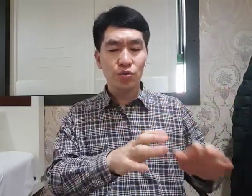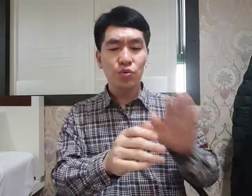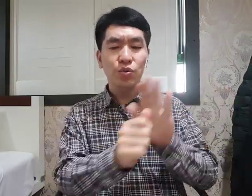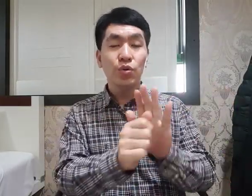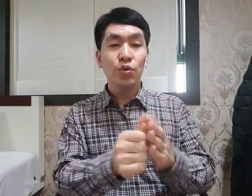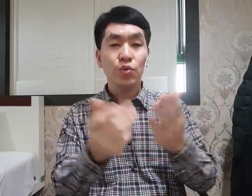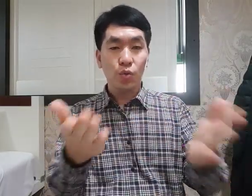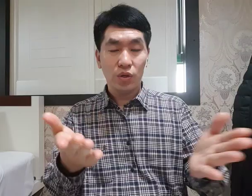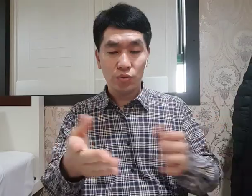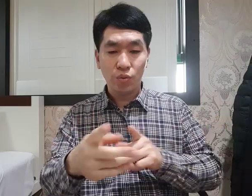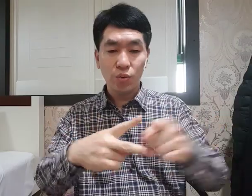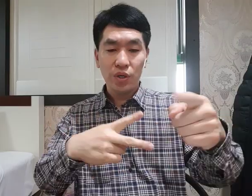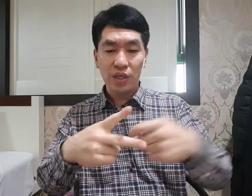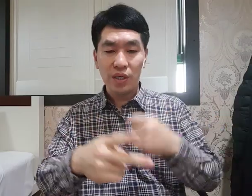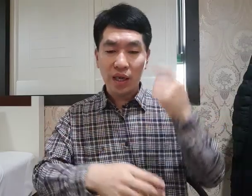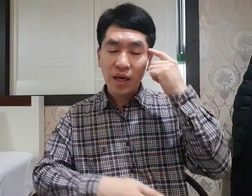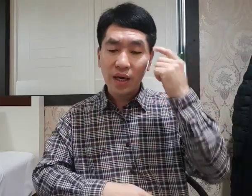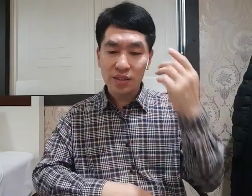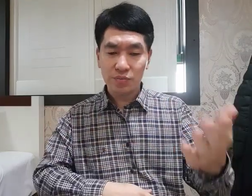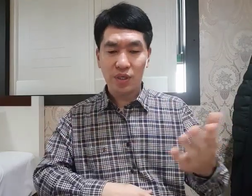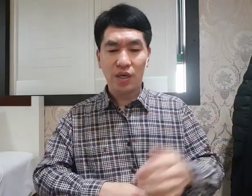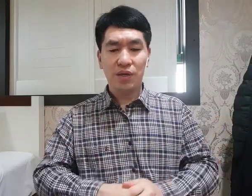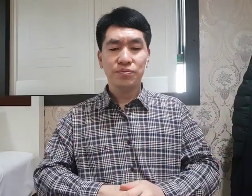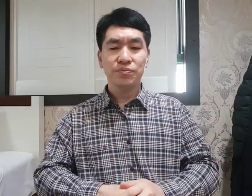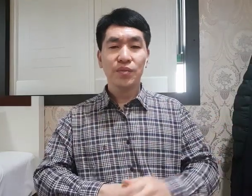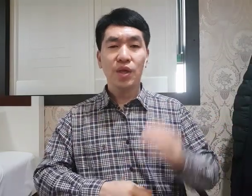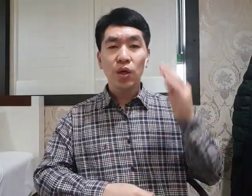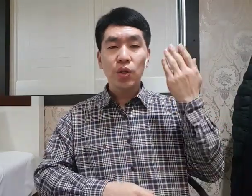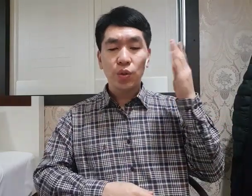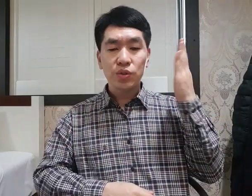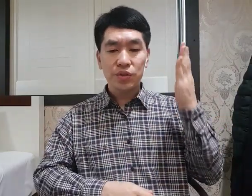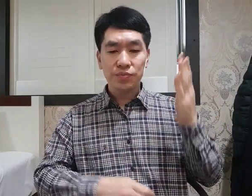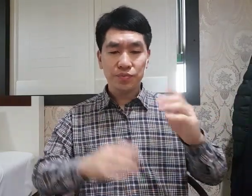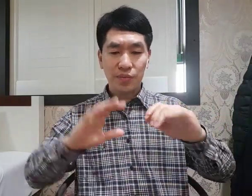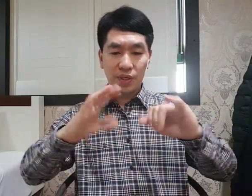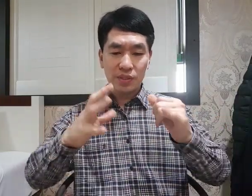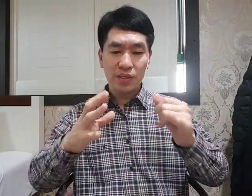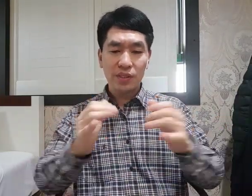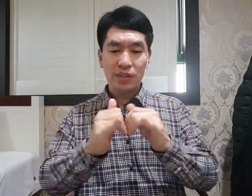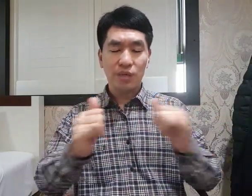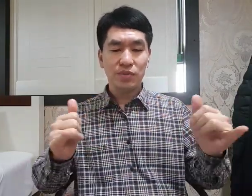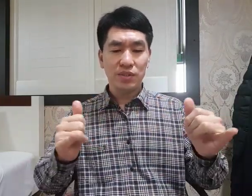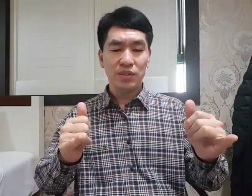이웃을 도와주고 이해하십니까? 요즘 세상 사람들은